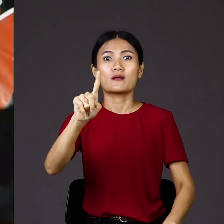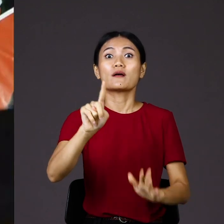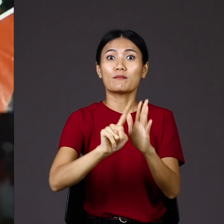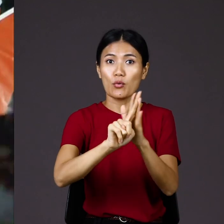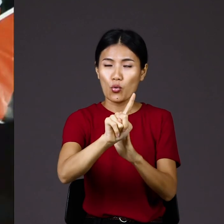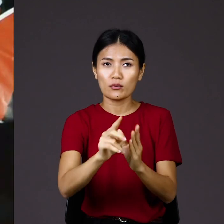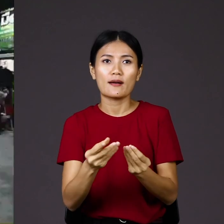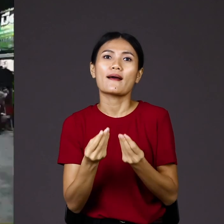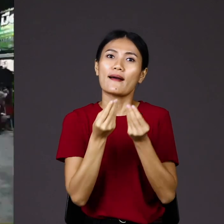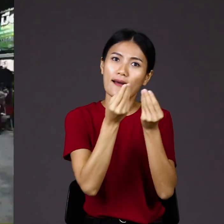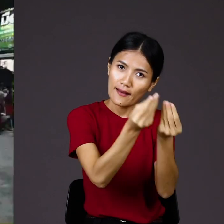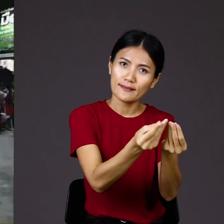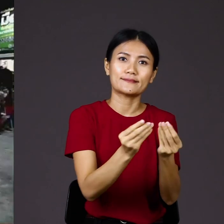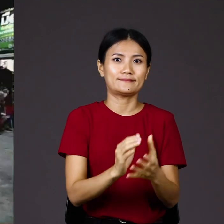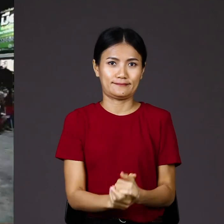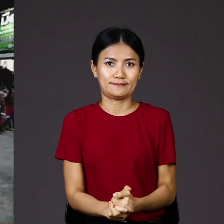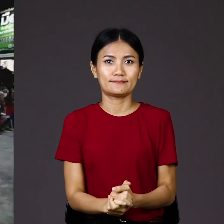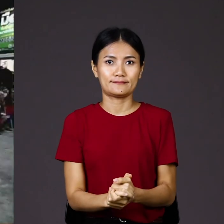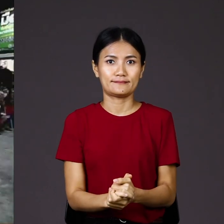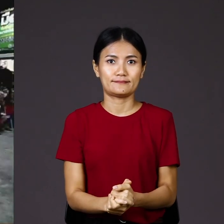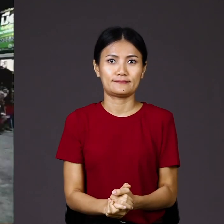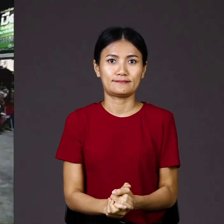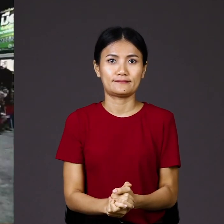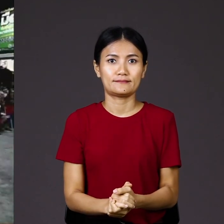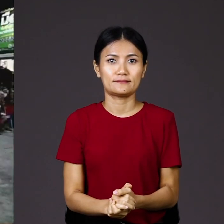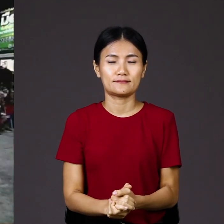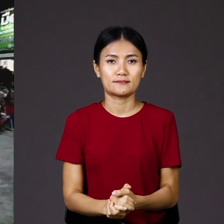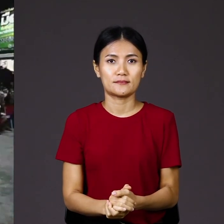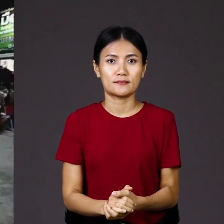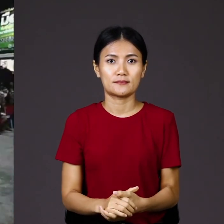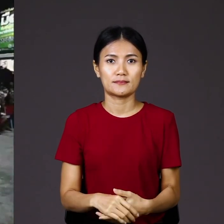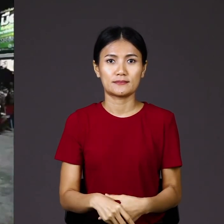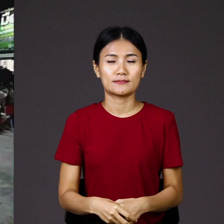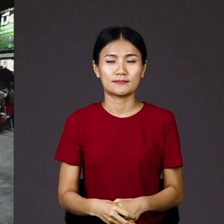จของนนทบุรีด้วยคะแนนถล่มทลาย